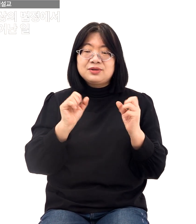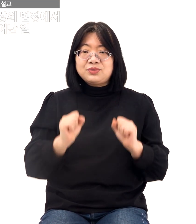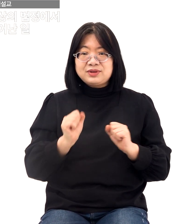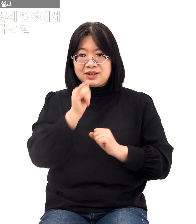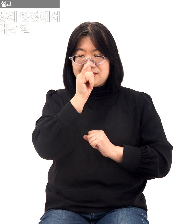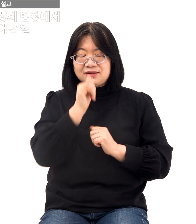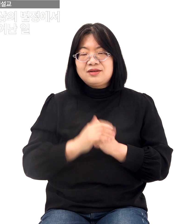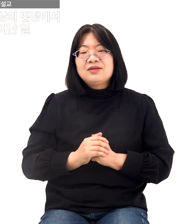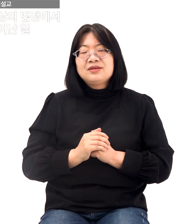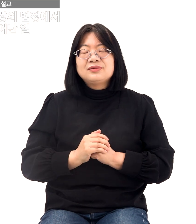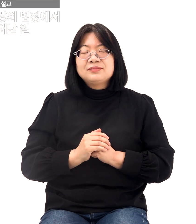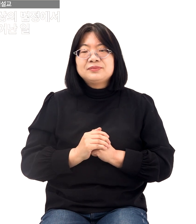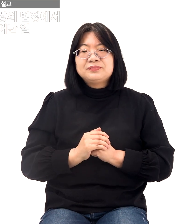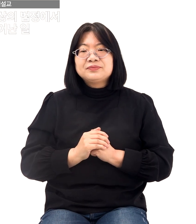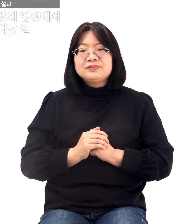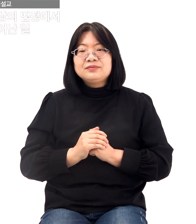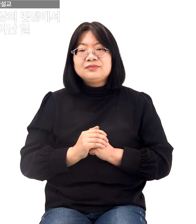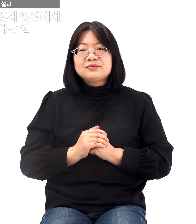있어요.